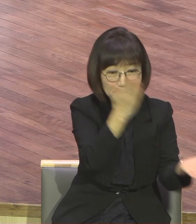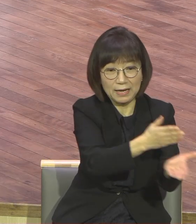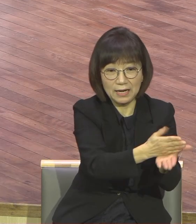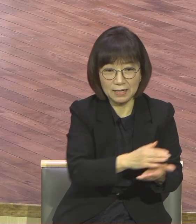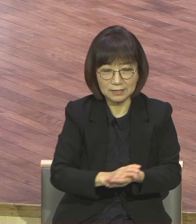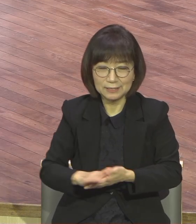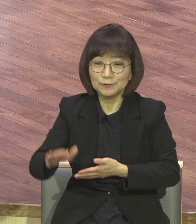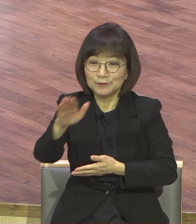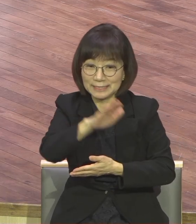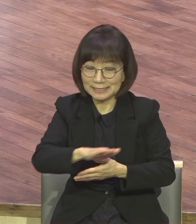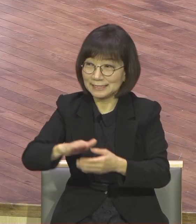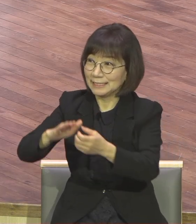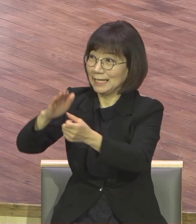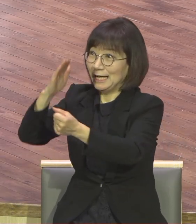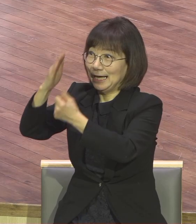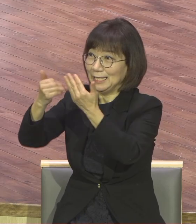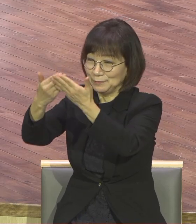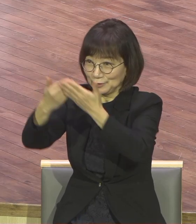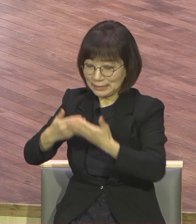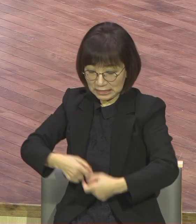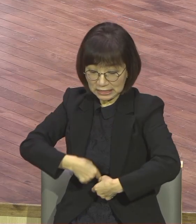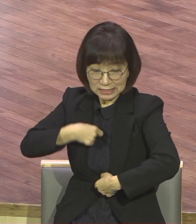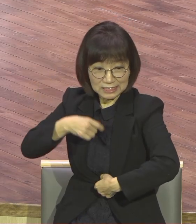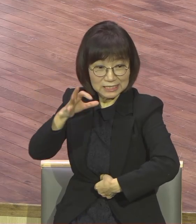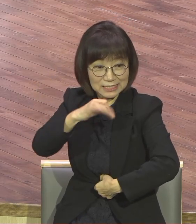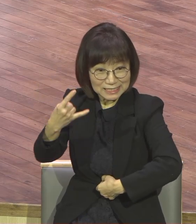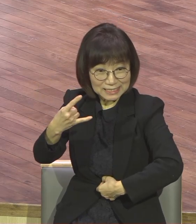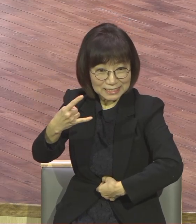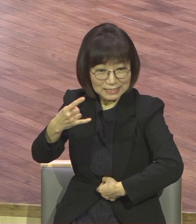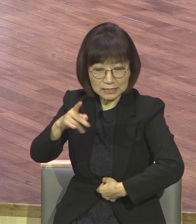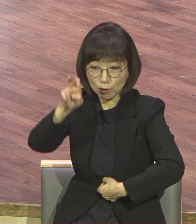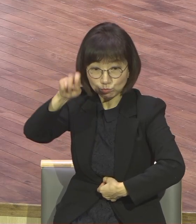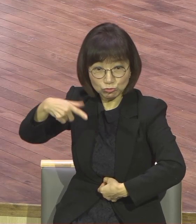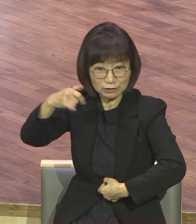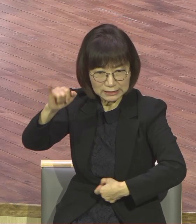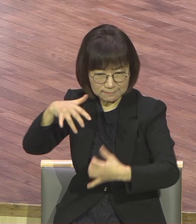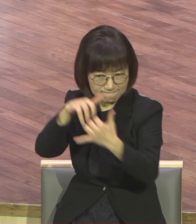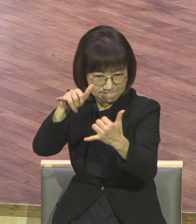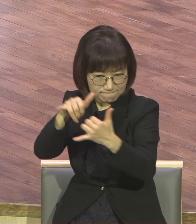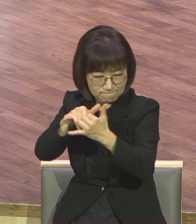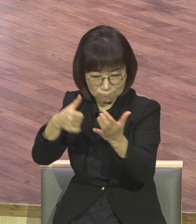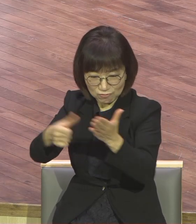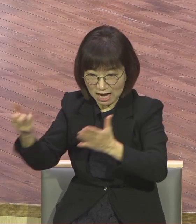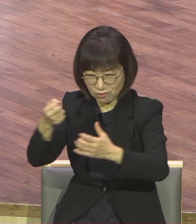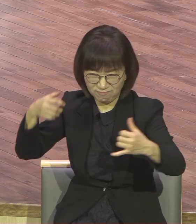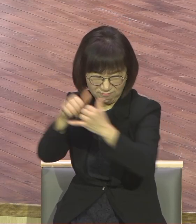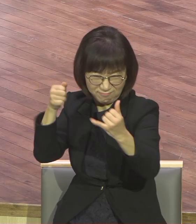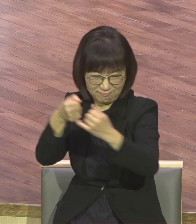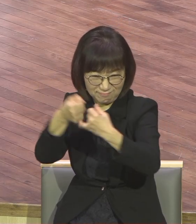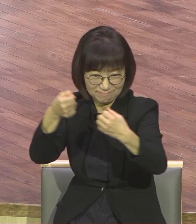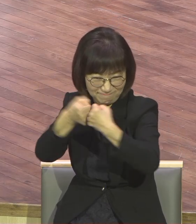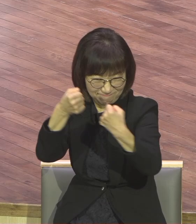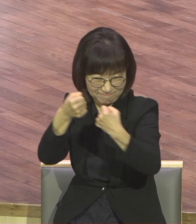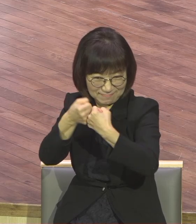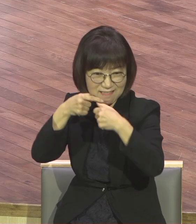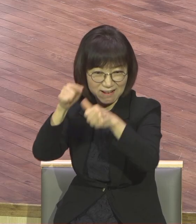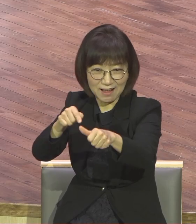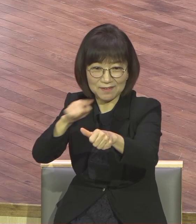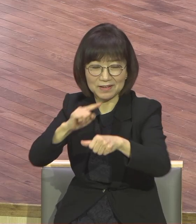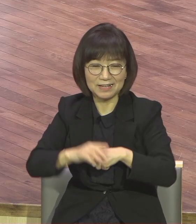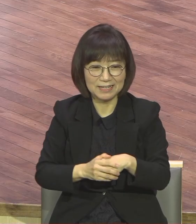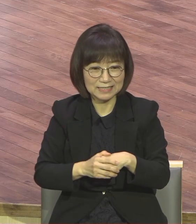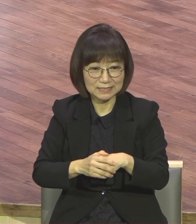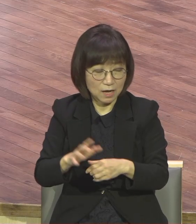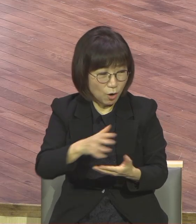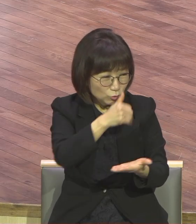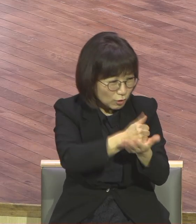우리는 하나님께서 의의 무기로 드려라 라고 강조를 하고 있습니다. 의의 무기로 더